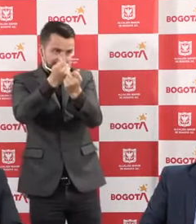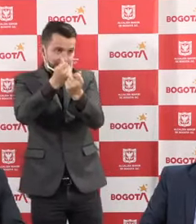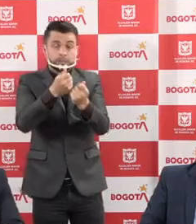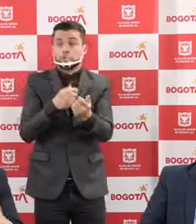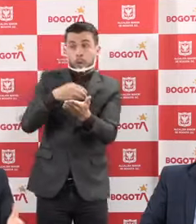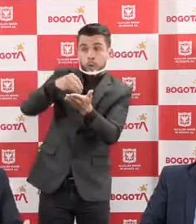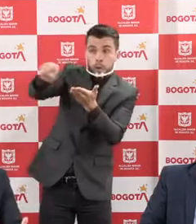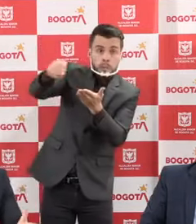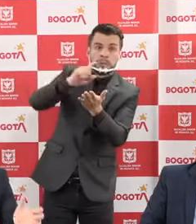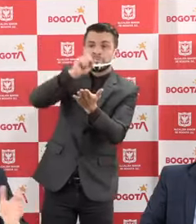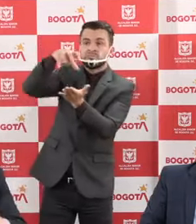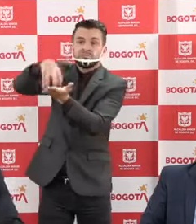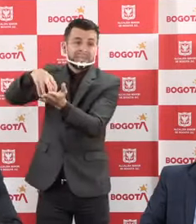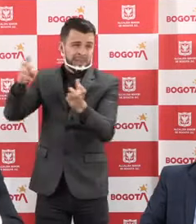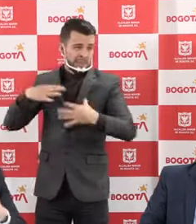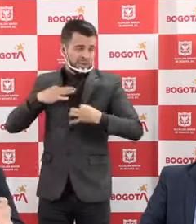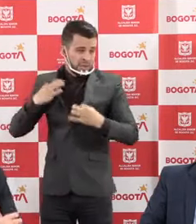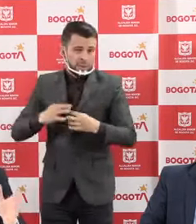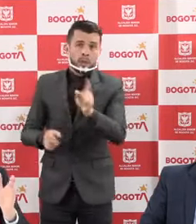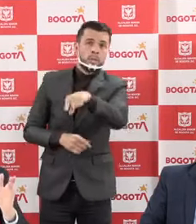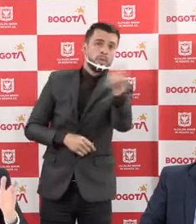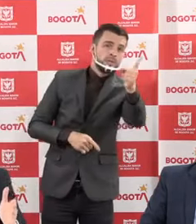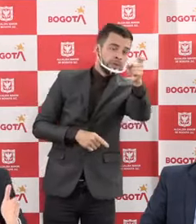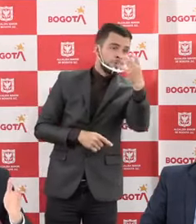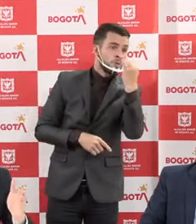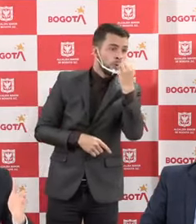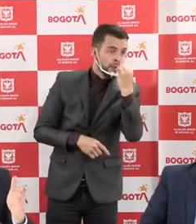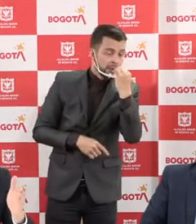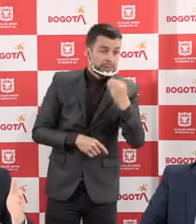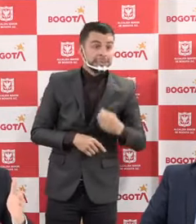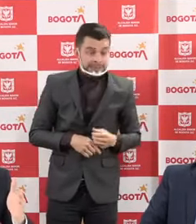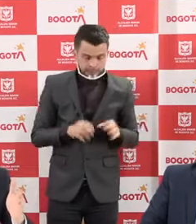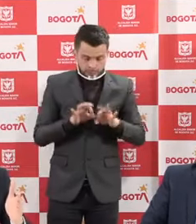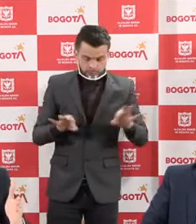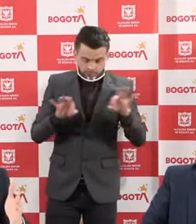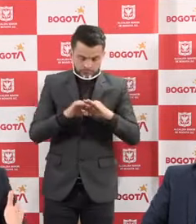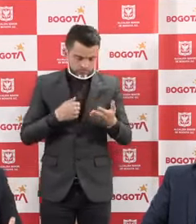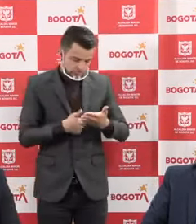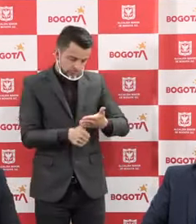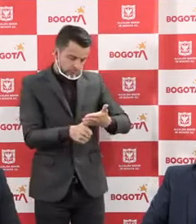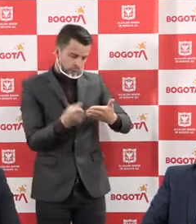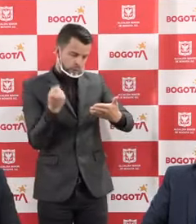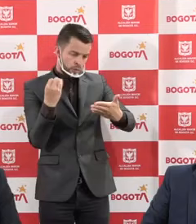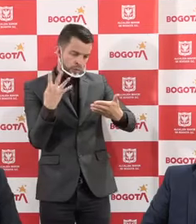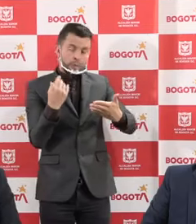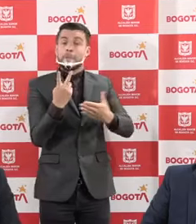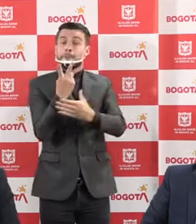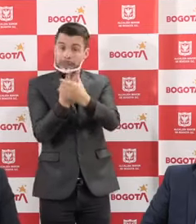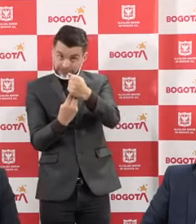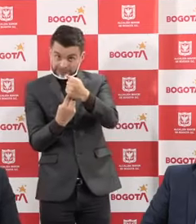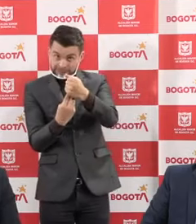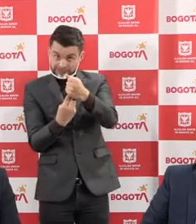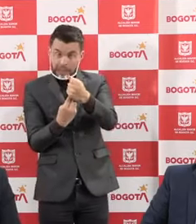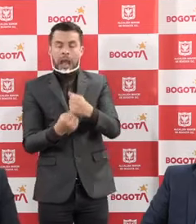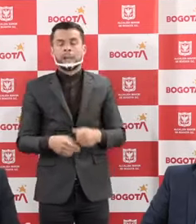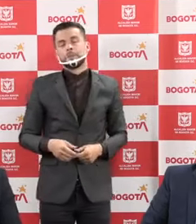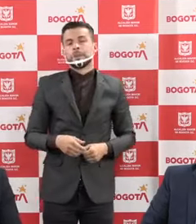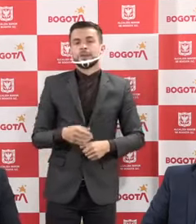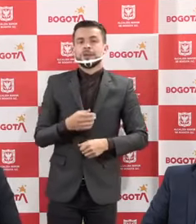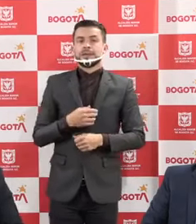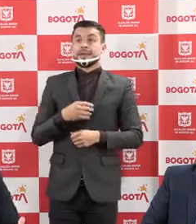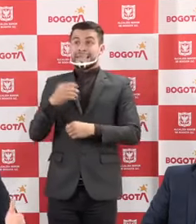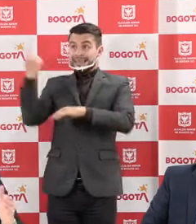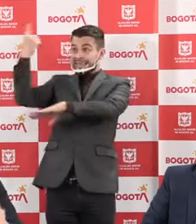comercial de ropa de alimentos me rijo si tengo número de cédula determinado el número par sólo puede ser las compras los días